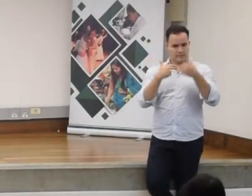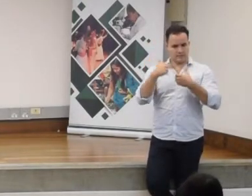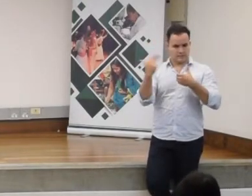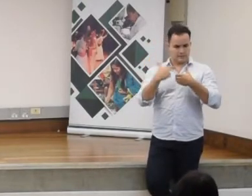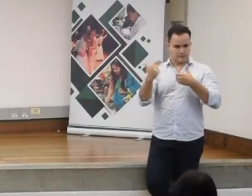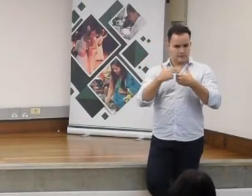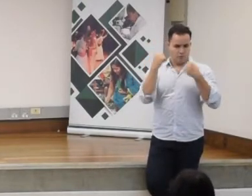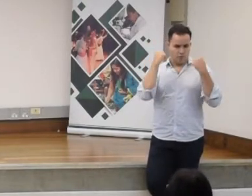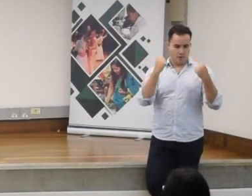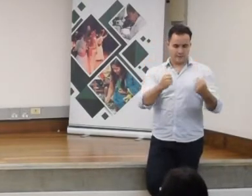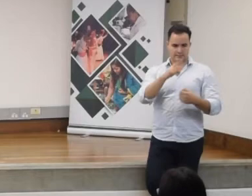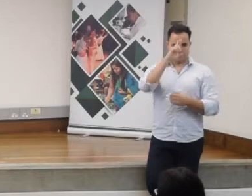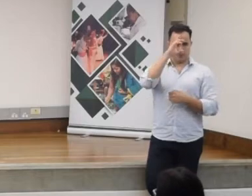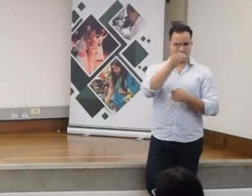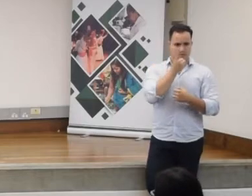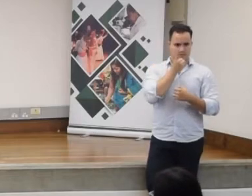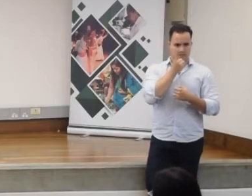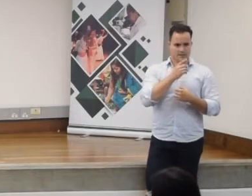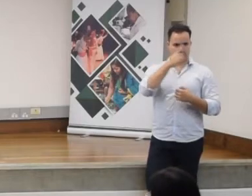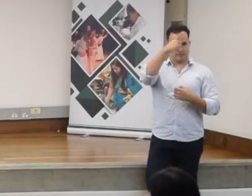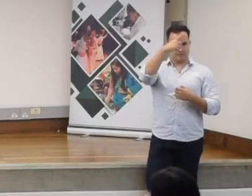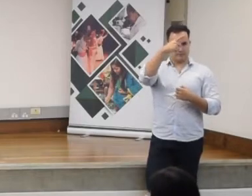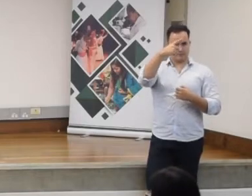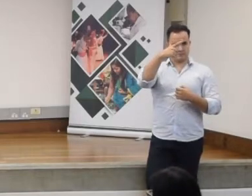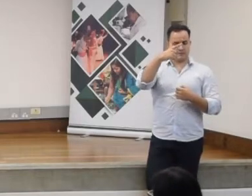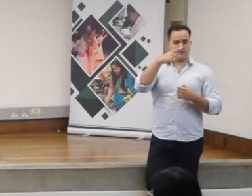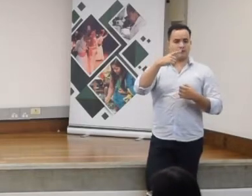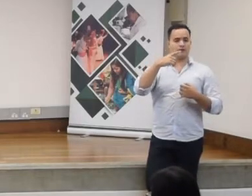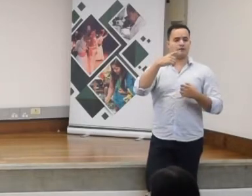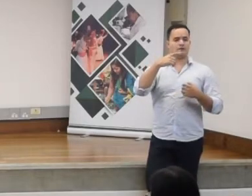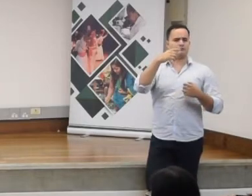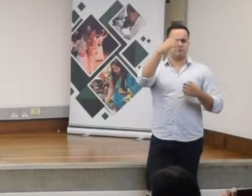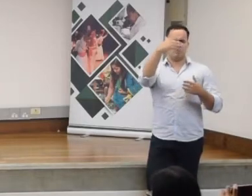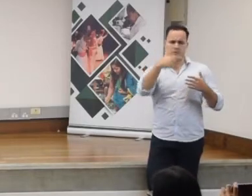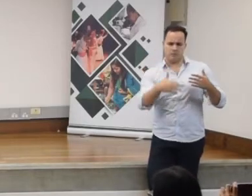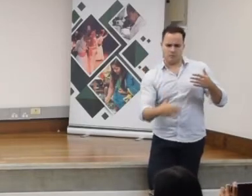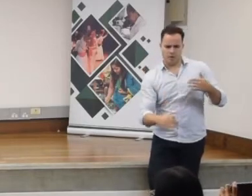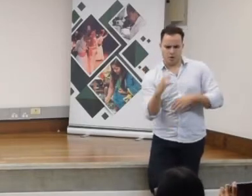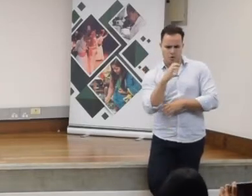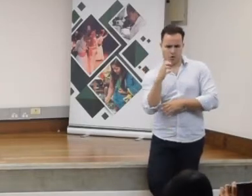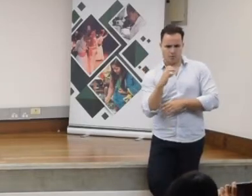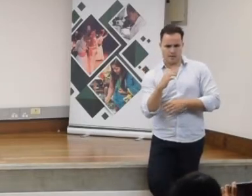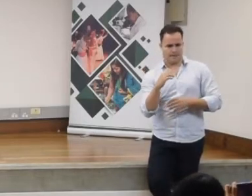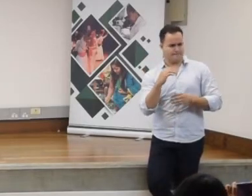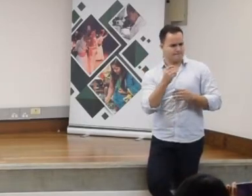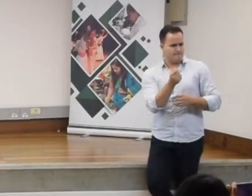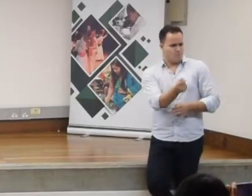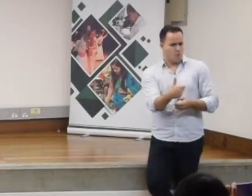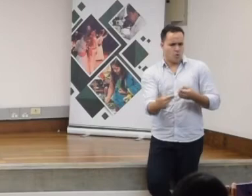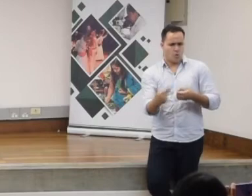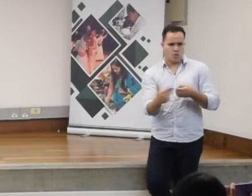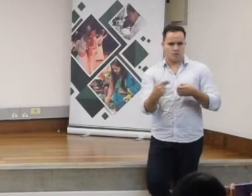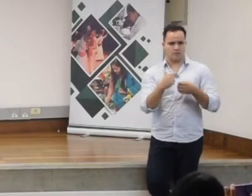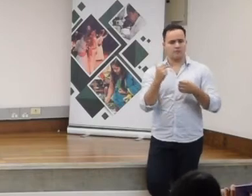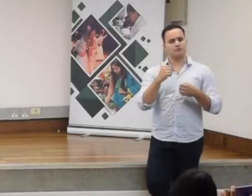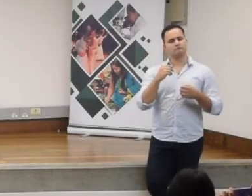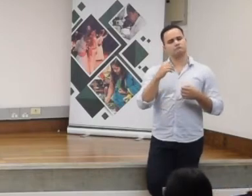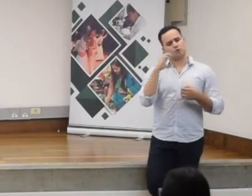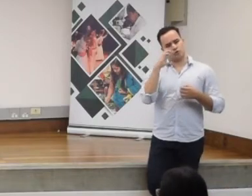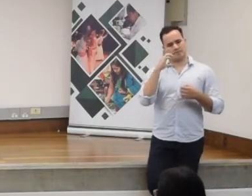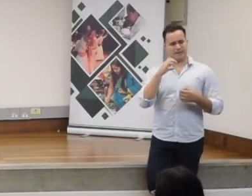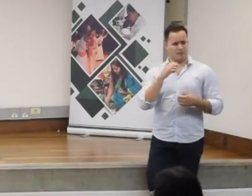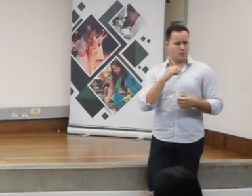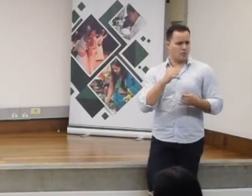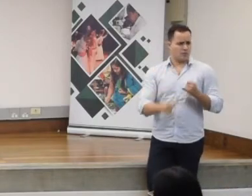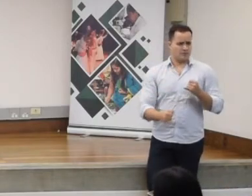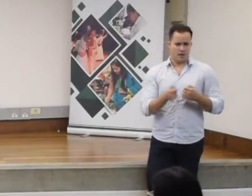latina es República Dominicana. Colombia es el tercer país con menor deserción y el país con más baja deserción es Cuba. Ahí da unos datos y